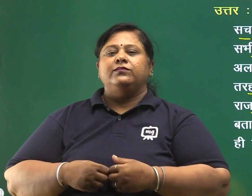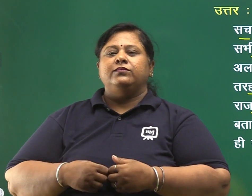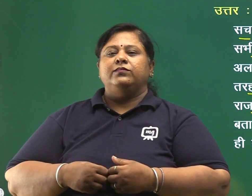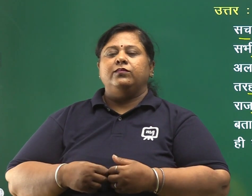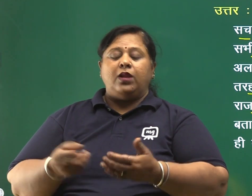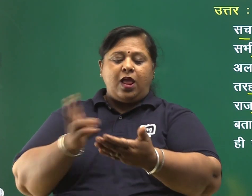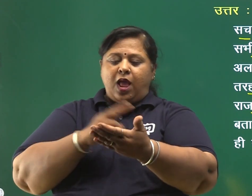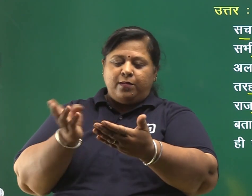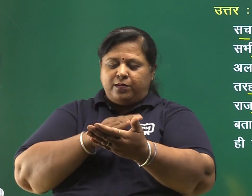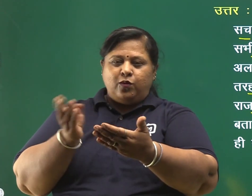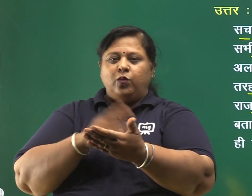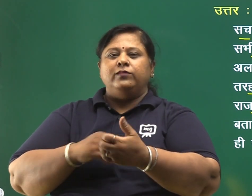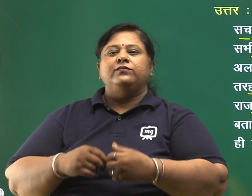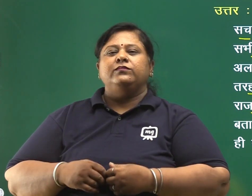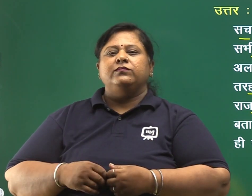एल्बम को